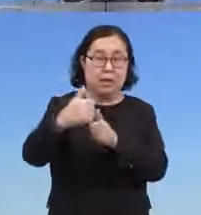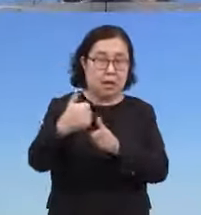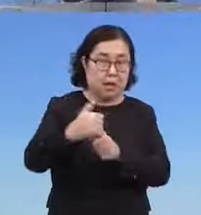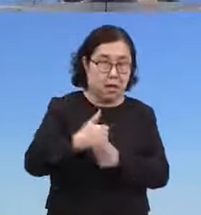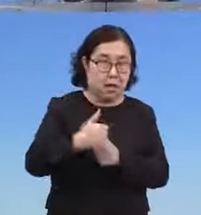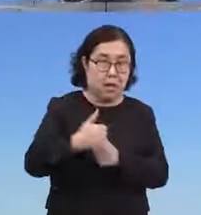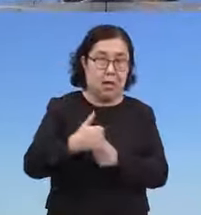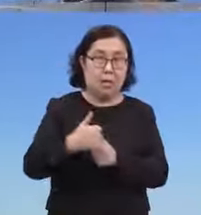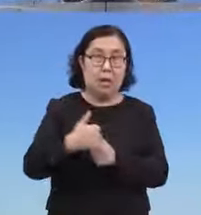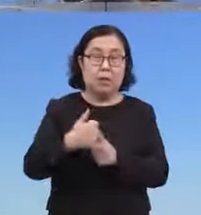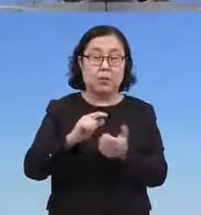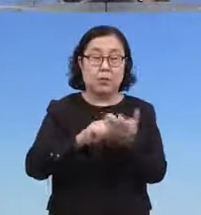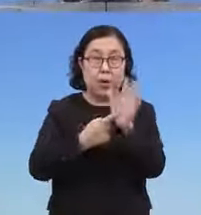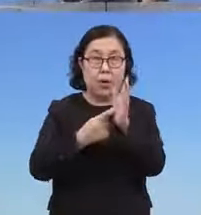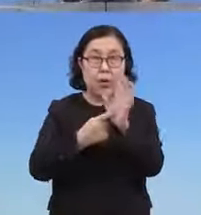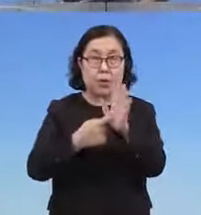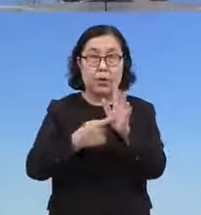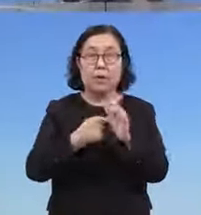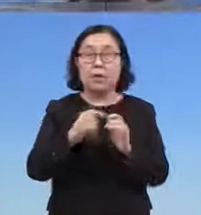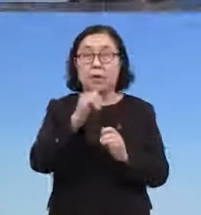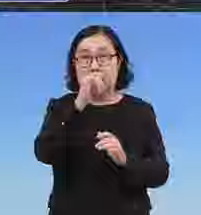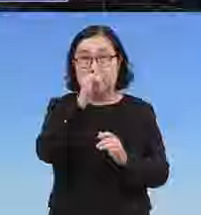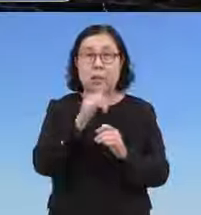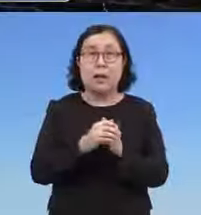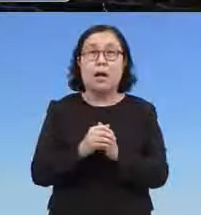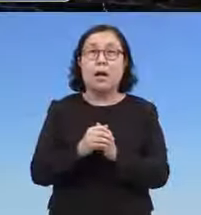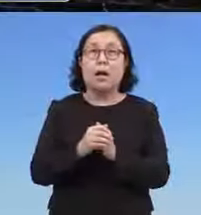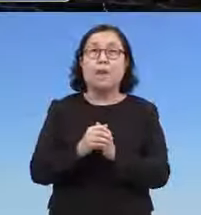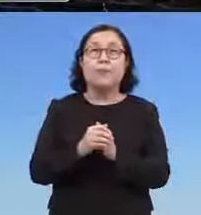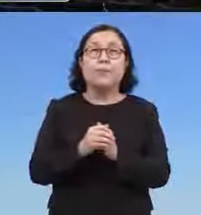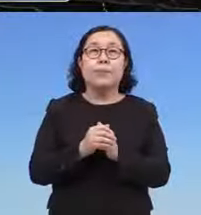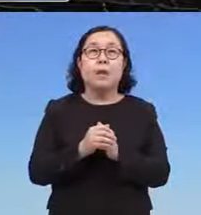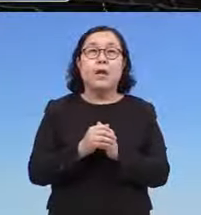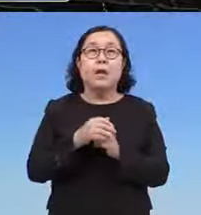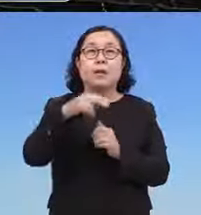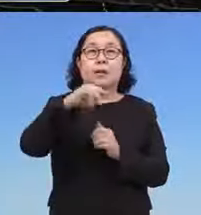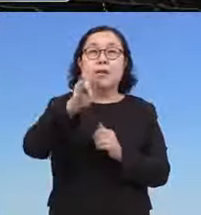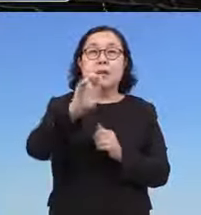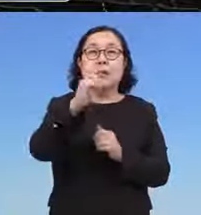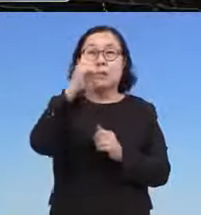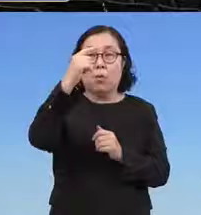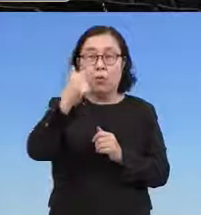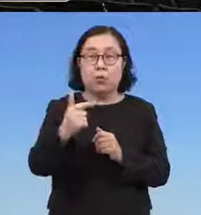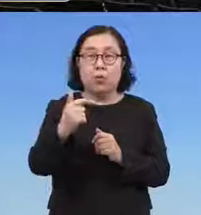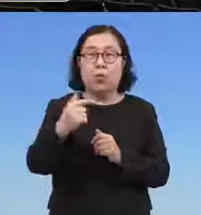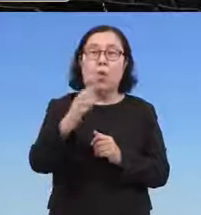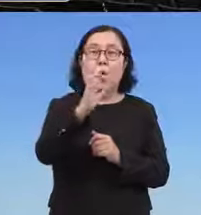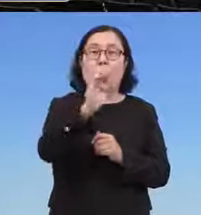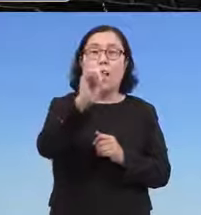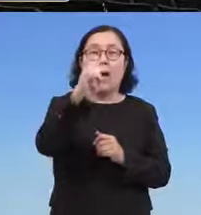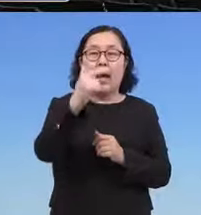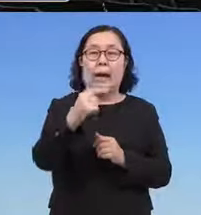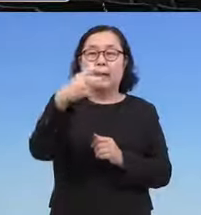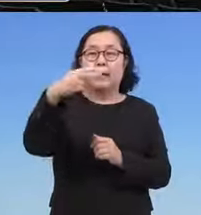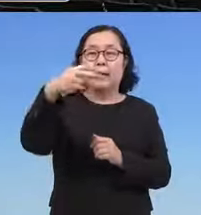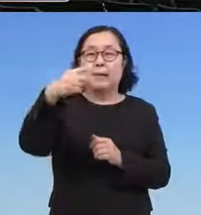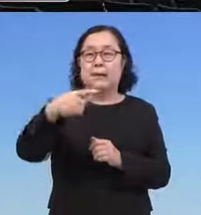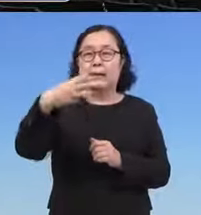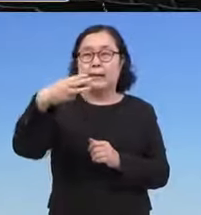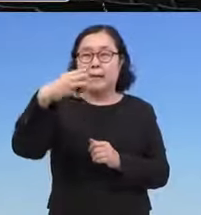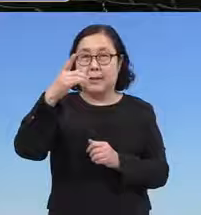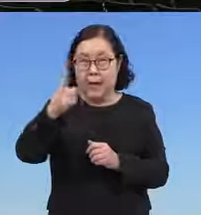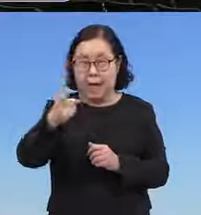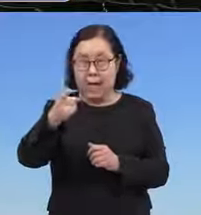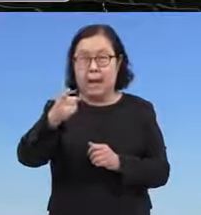또 나를 따라오라, 이런 표현들, 자 16절 17절을 보십시오. 갈릴리 해변으로 지나가시다가 시몬과 그 형제 안드레가 바다에